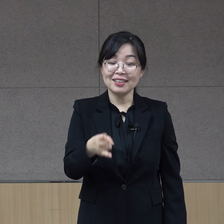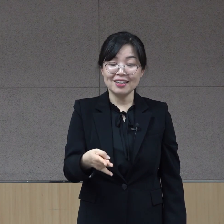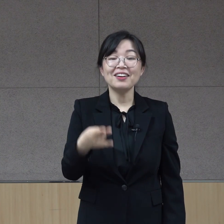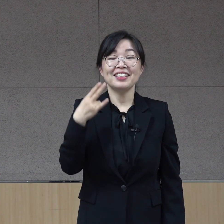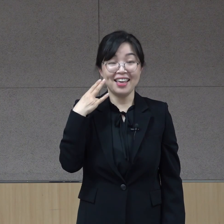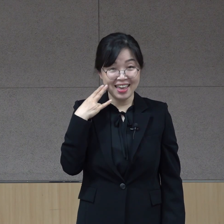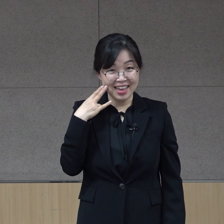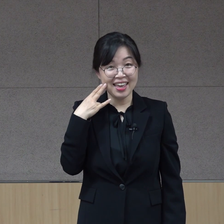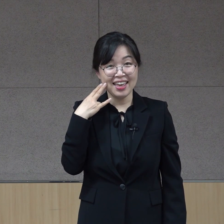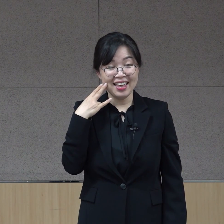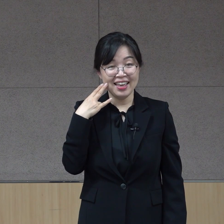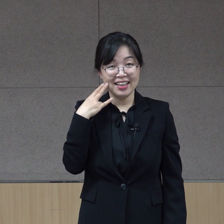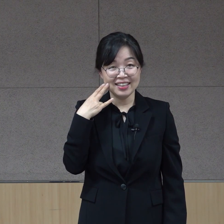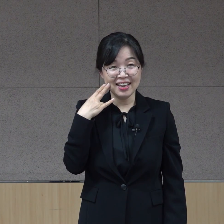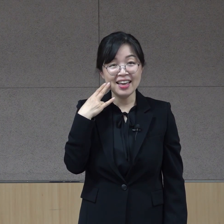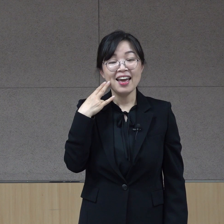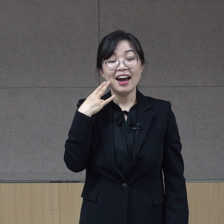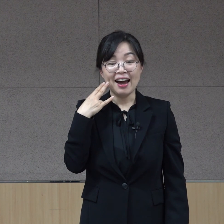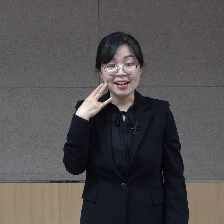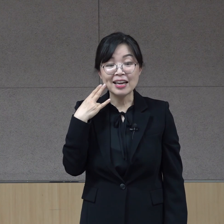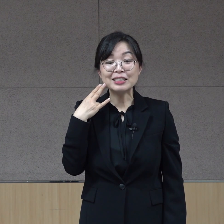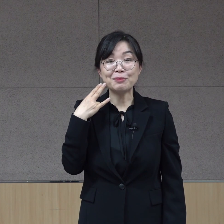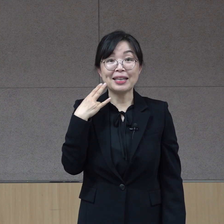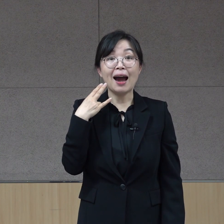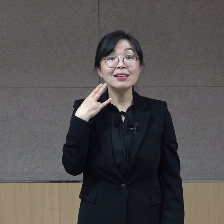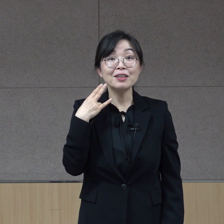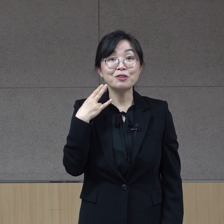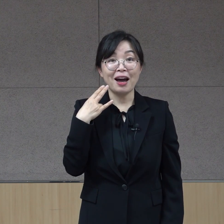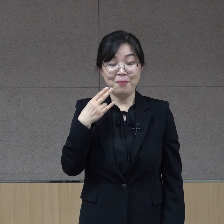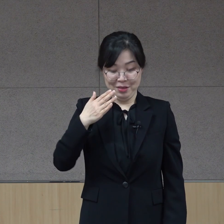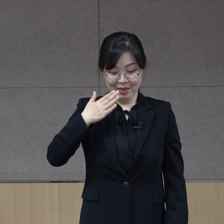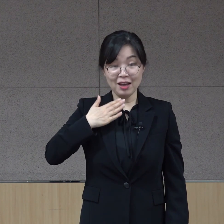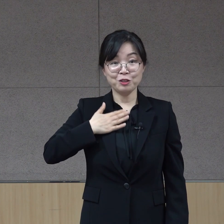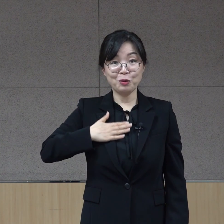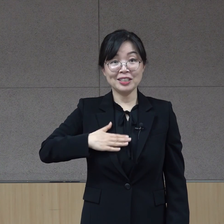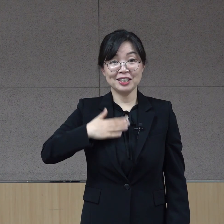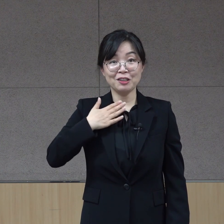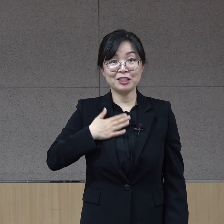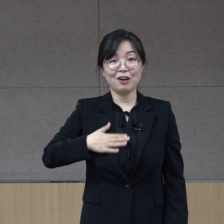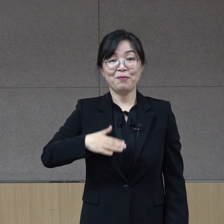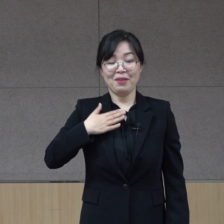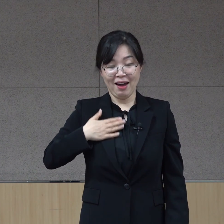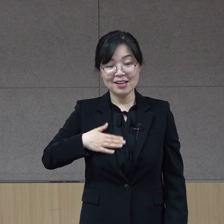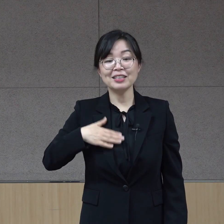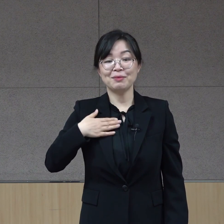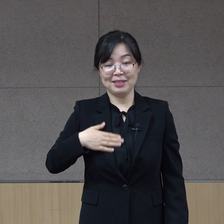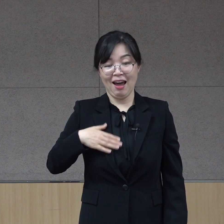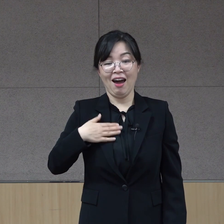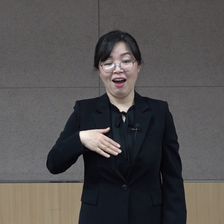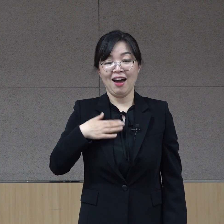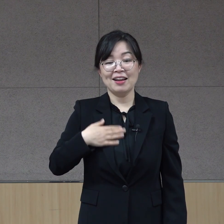하잖아요. 예. 알겠습니다. 알다는 소화. 내가 소화시켰어. 알겠습니다.